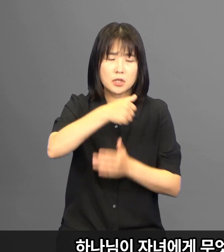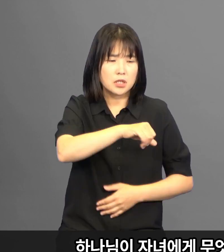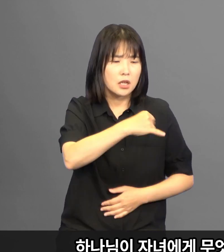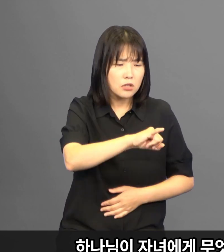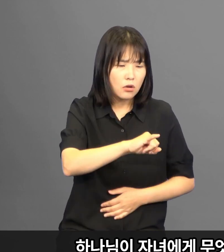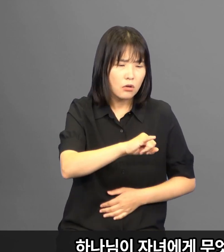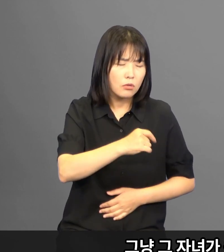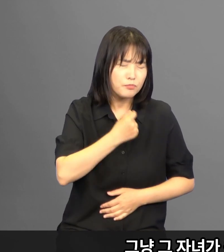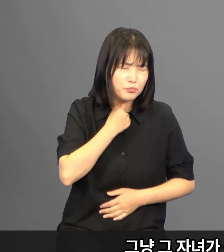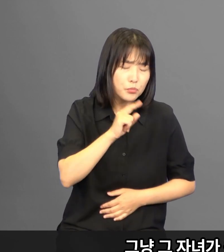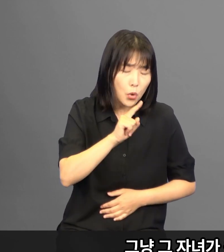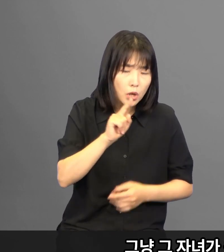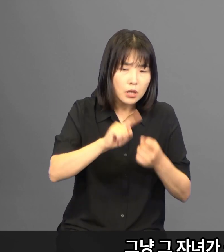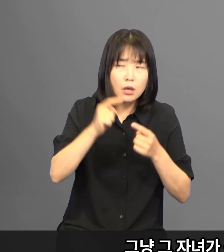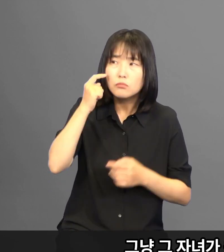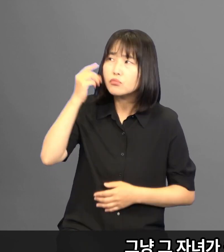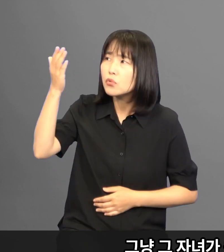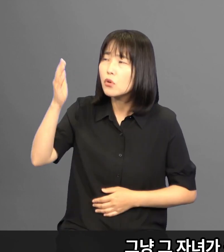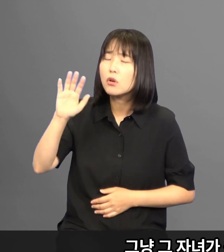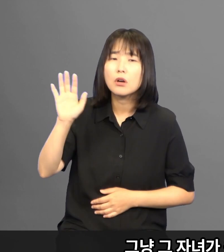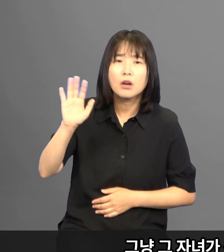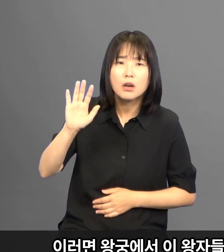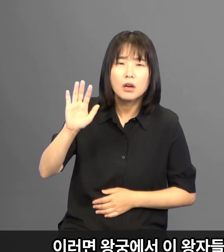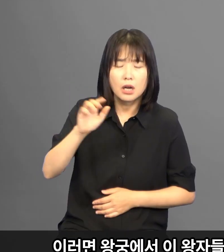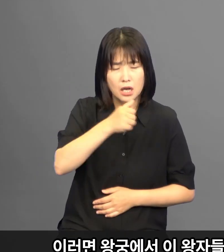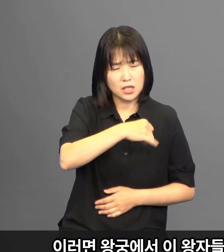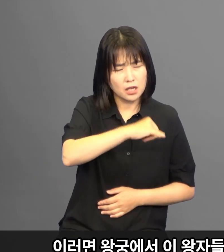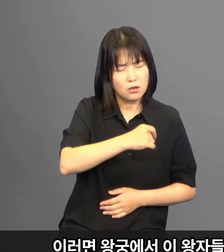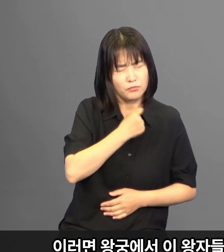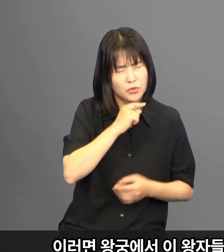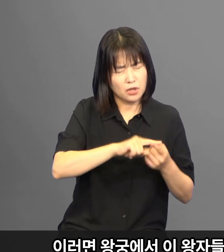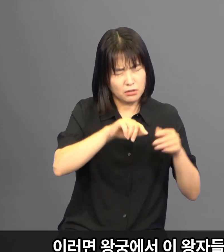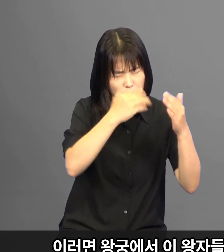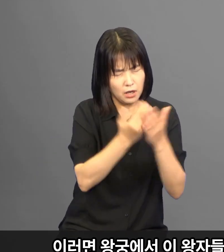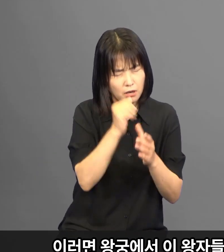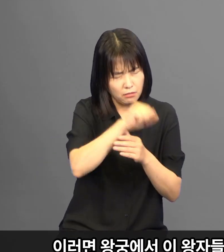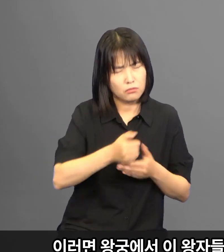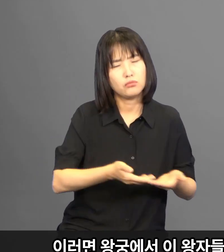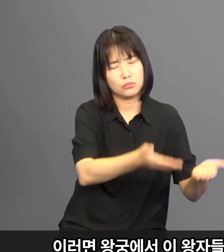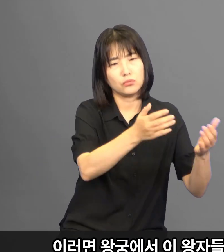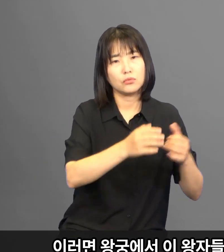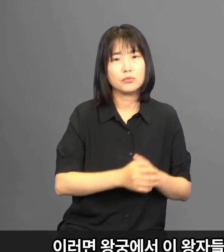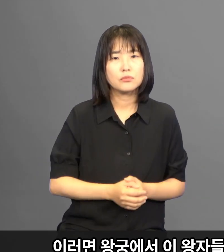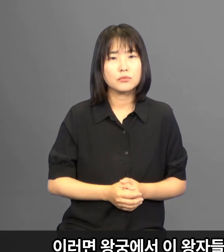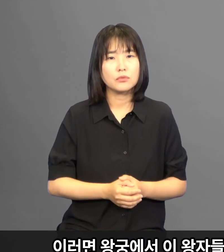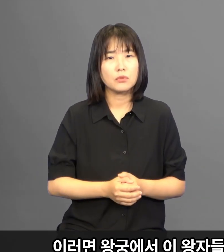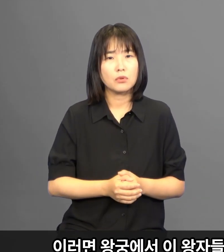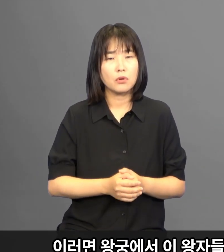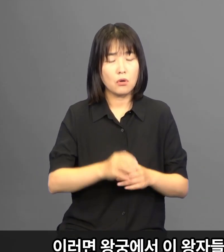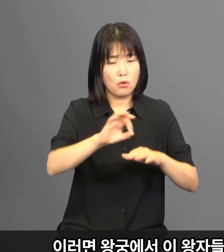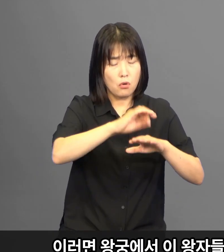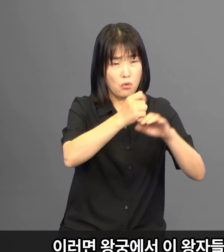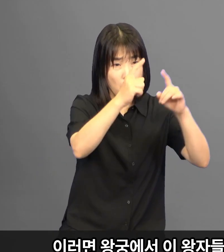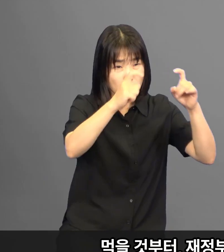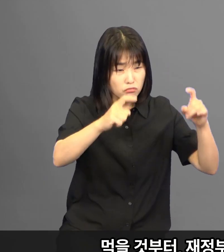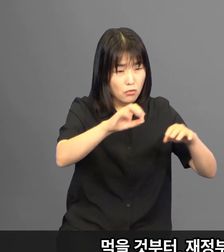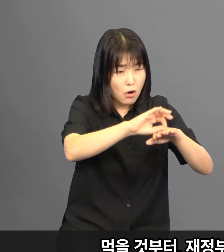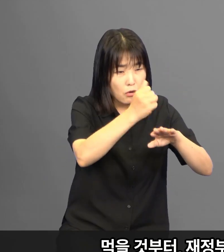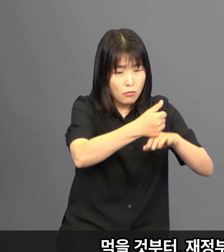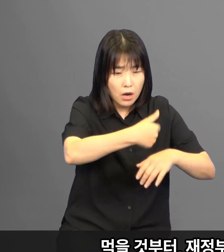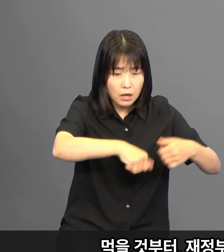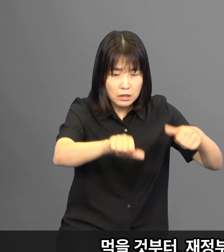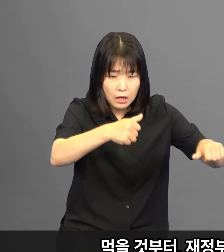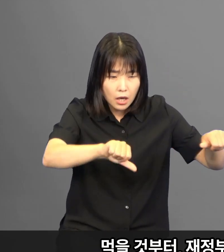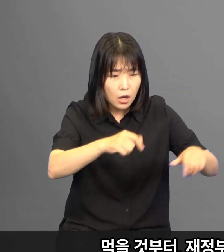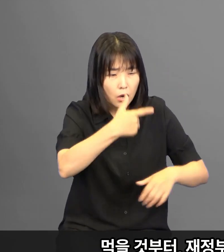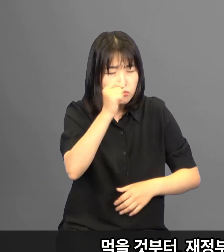묻지를 못하고 그냥 그 자녀가 원하는 걸 다 해줍니다. 여러분, 왕궁에서 이 왕자들에게 부족한 게 뭐가 있었겠어요? 먹을